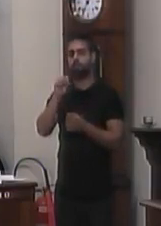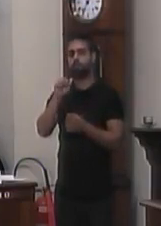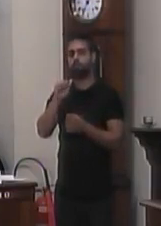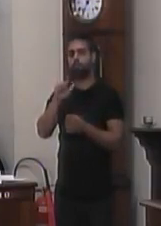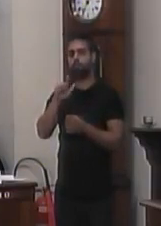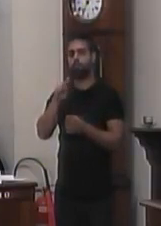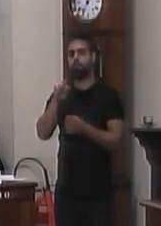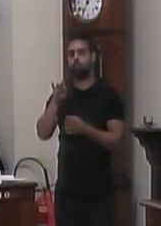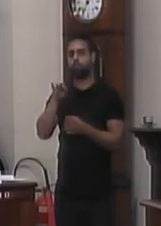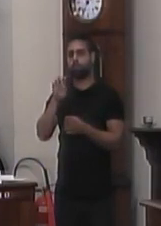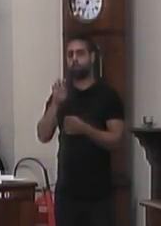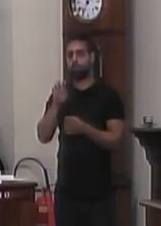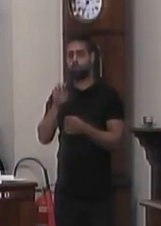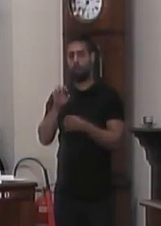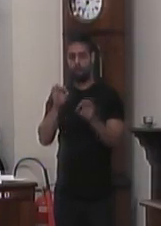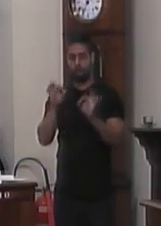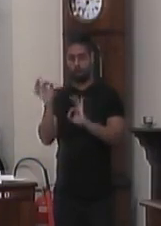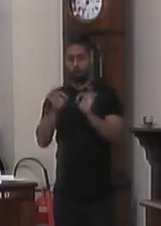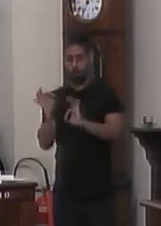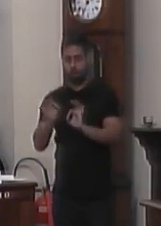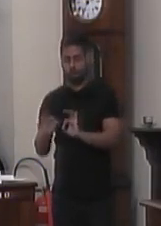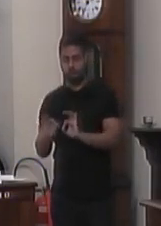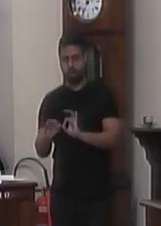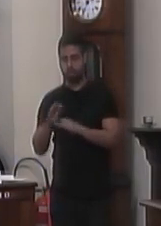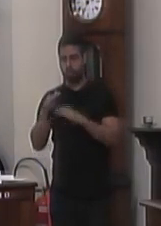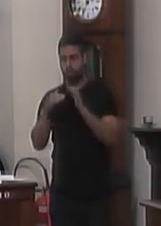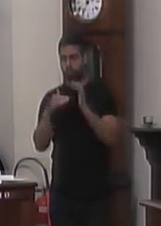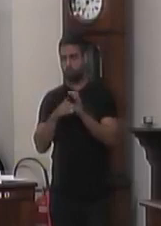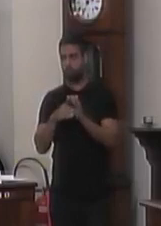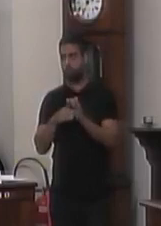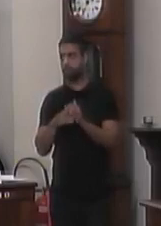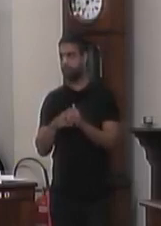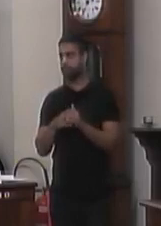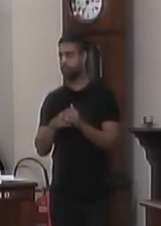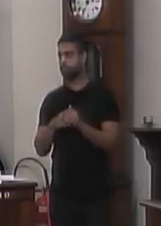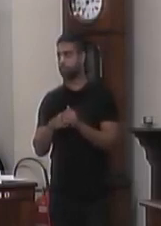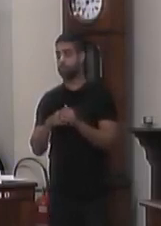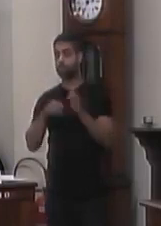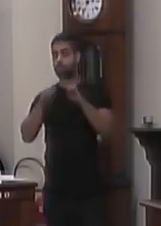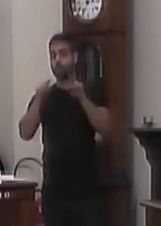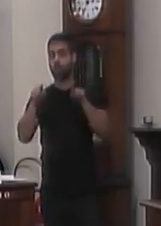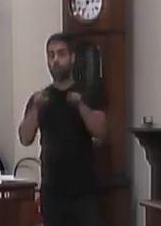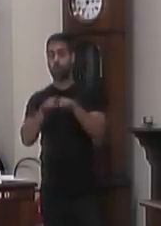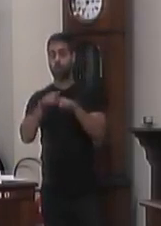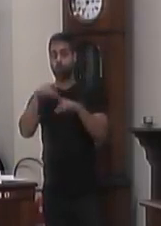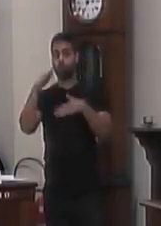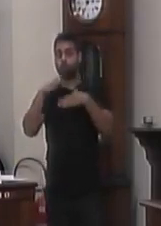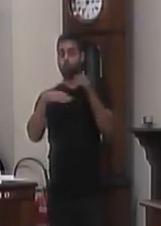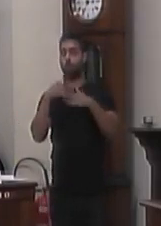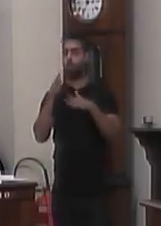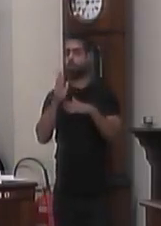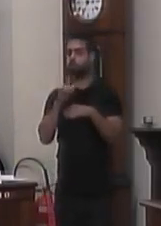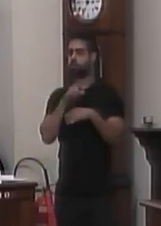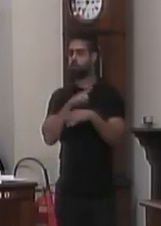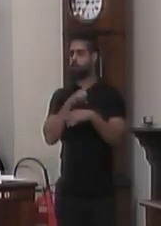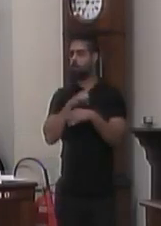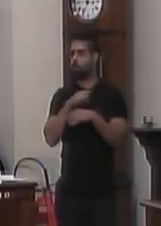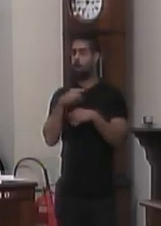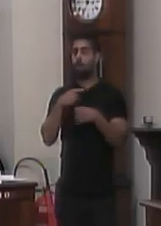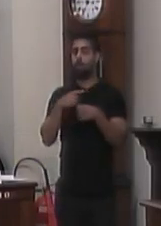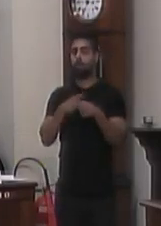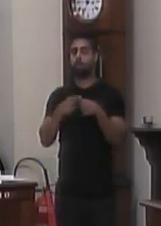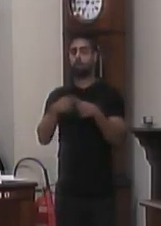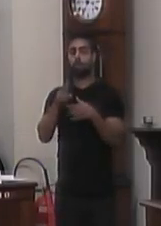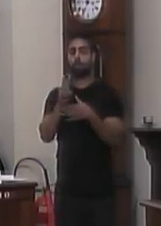Quando acertarmos a casa, esse quadro de funcionário que nós temos, o município de Valença